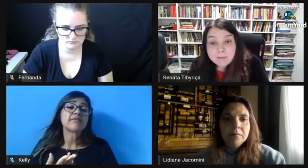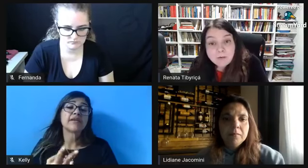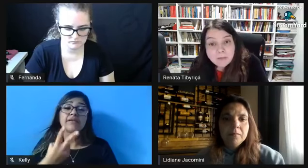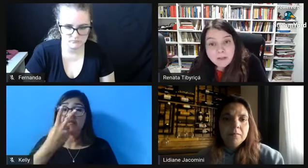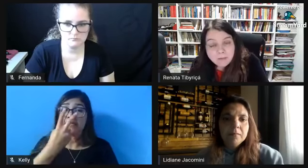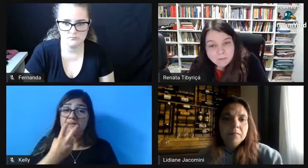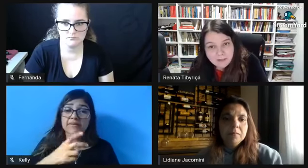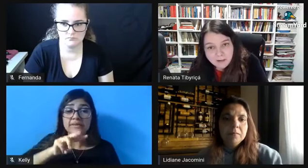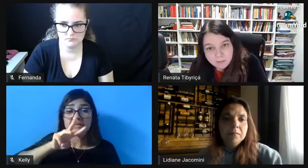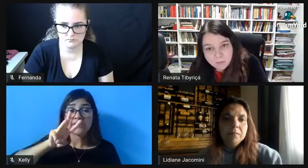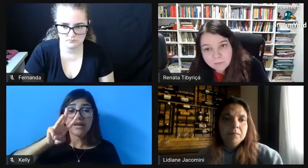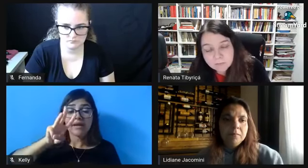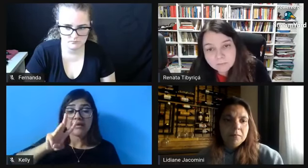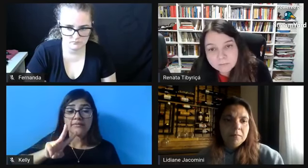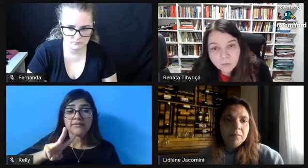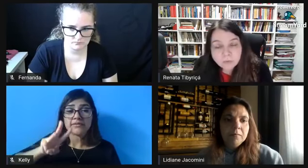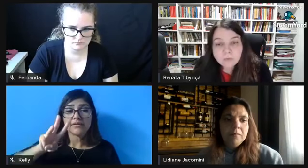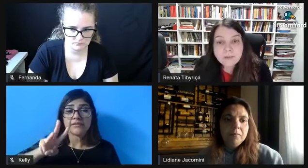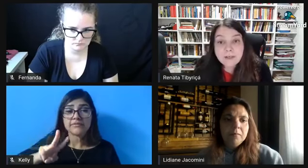é